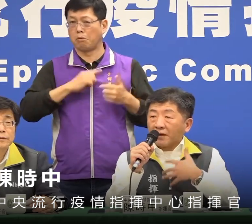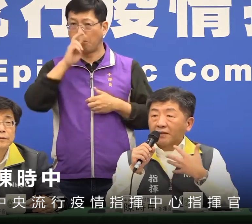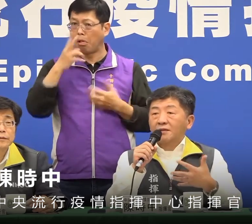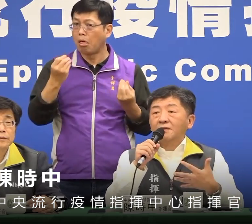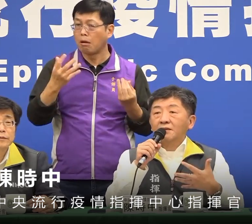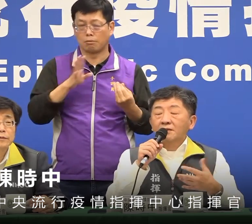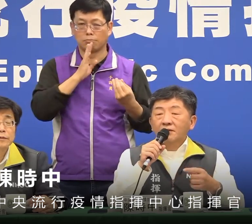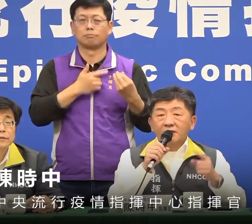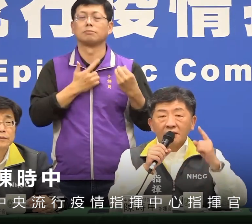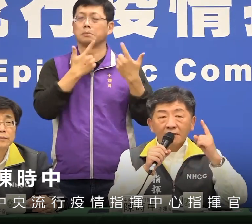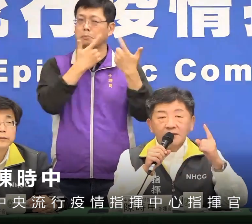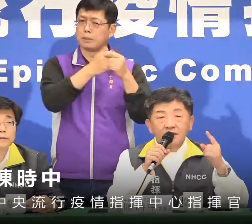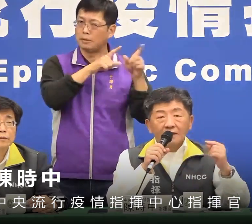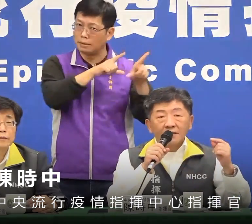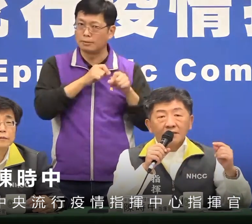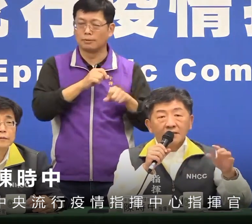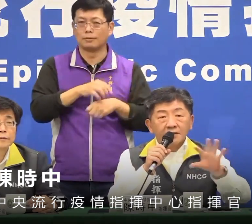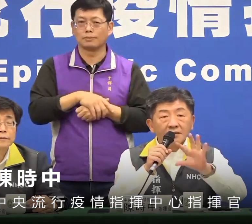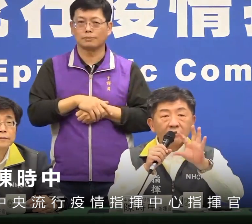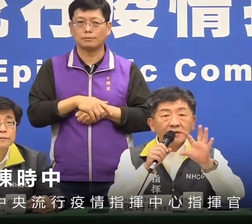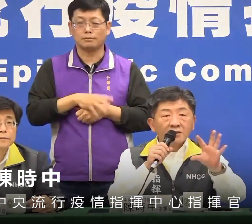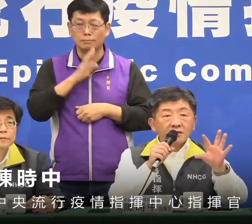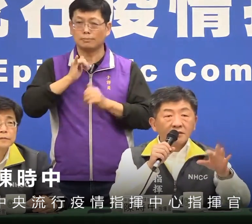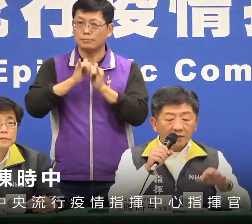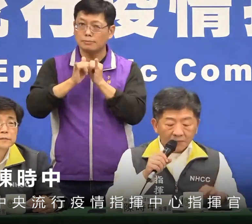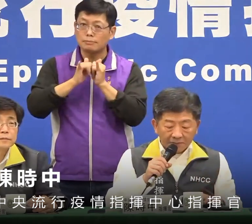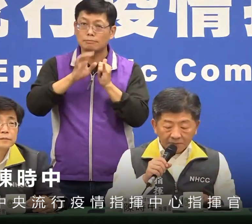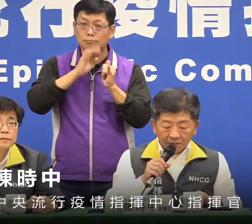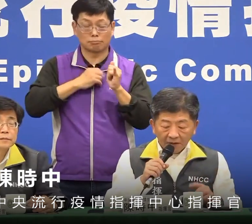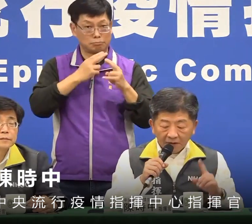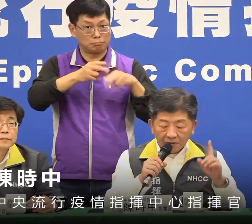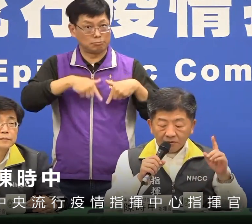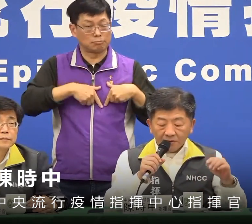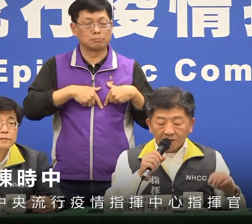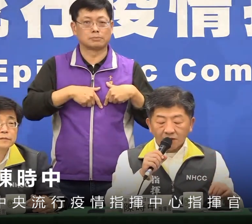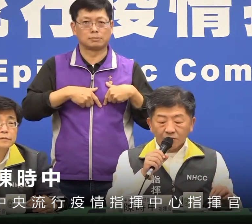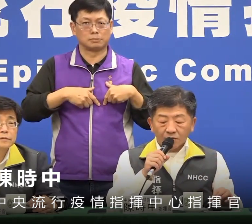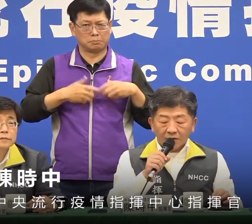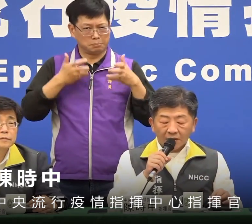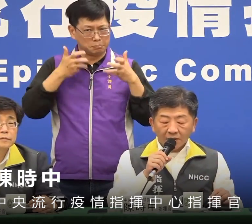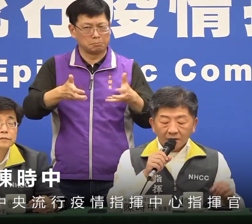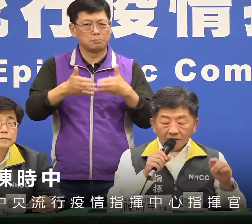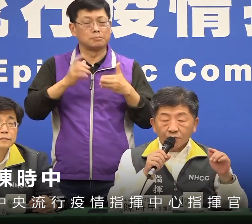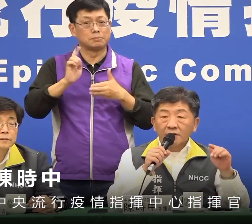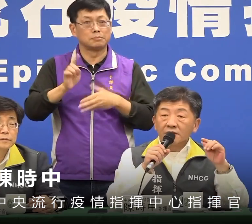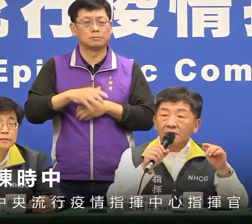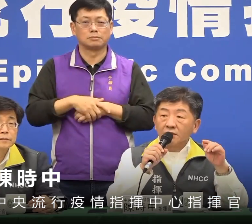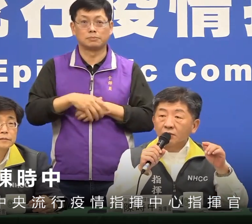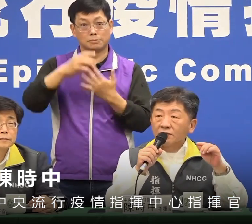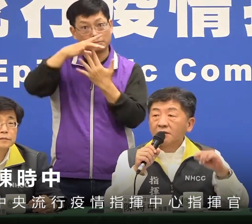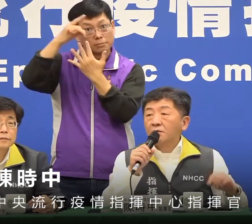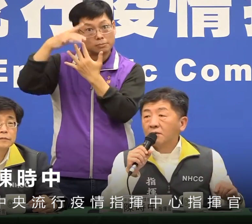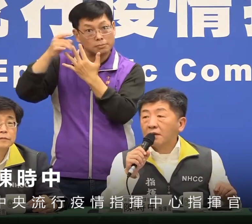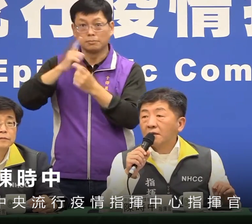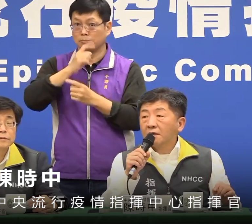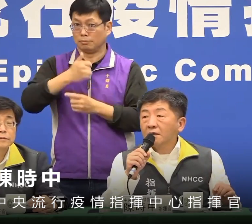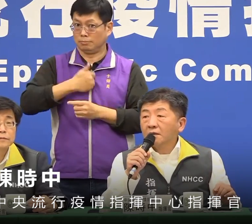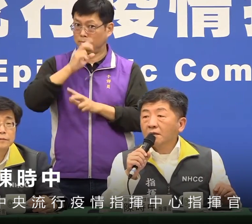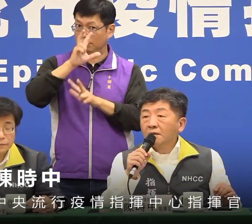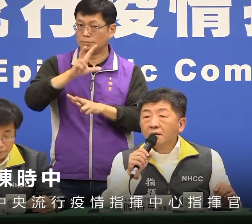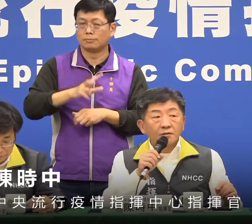我是配合，就这里面在整个社会信心里面很重要的一句话，选择说真